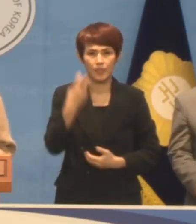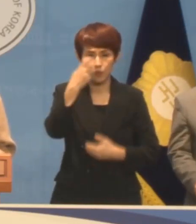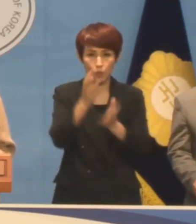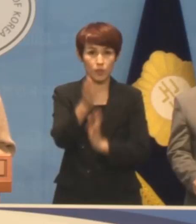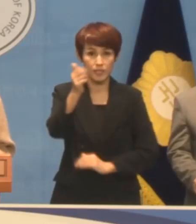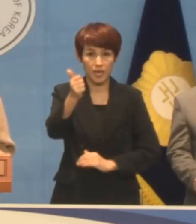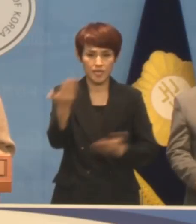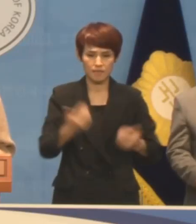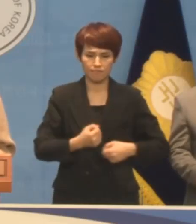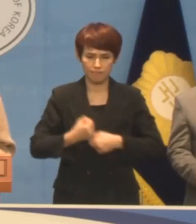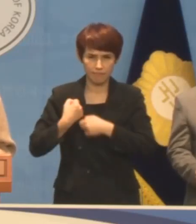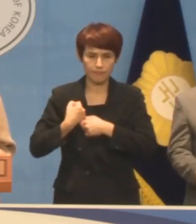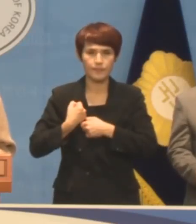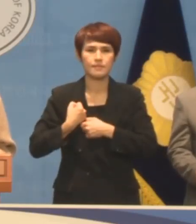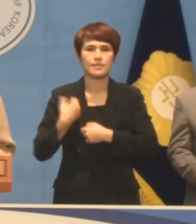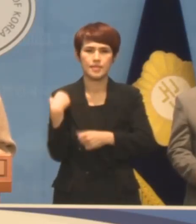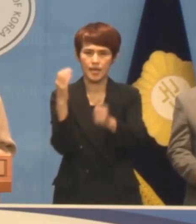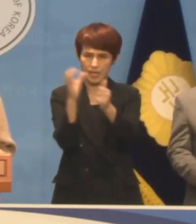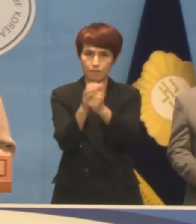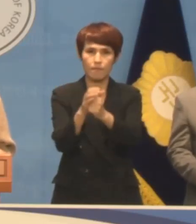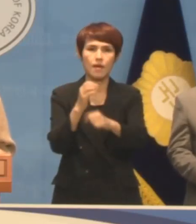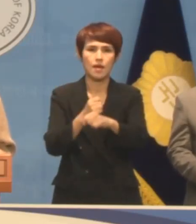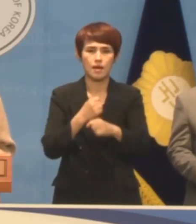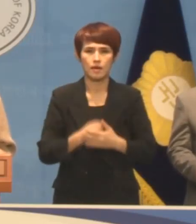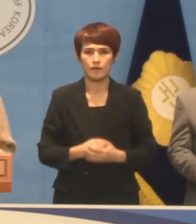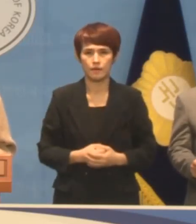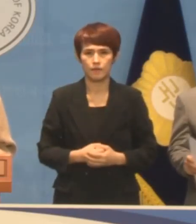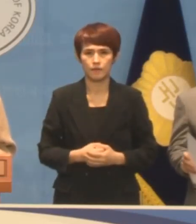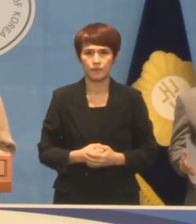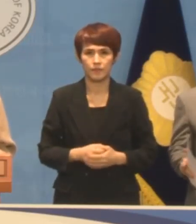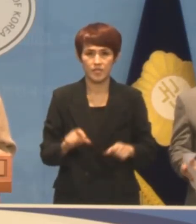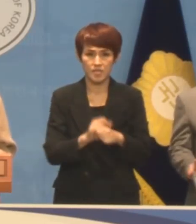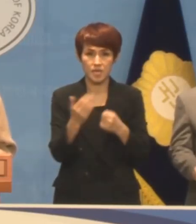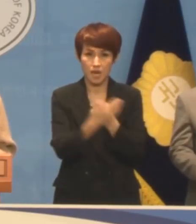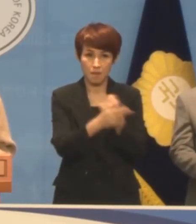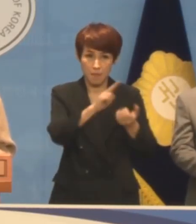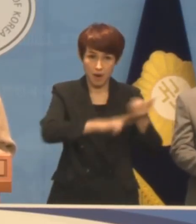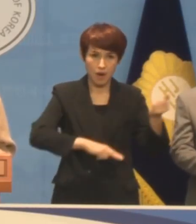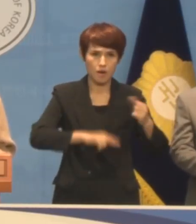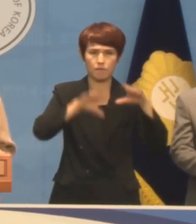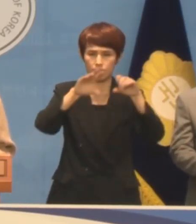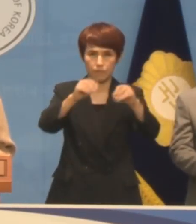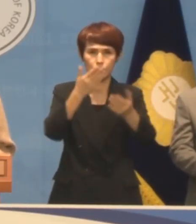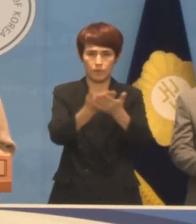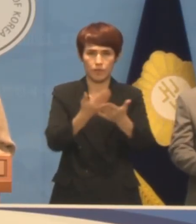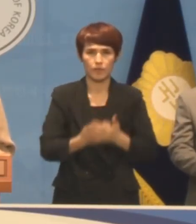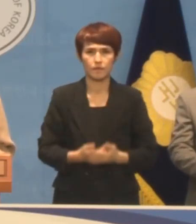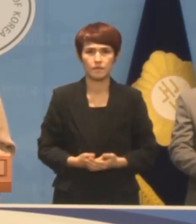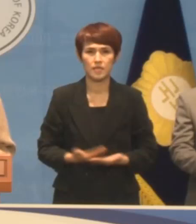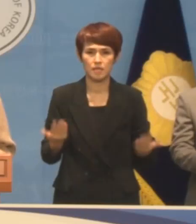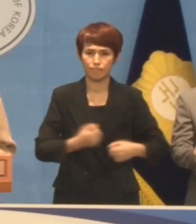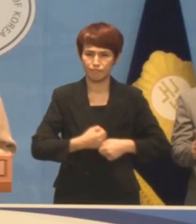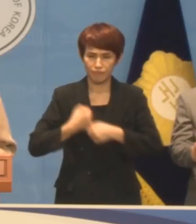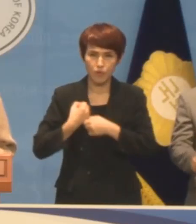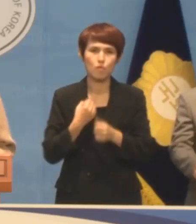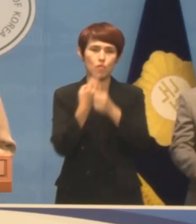감독원장 직무유기 책임지고 예보 특혜 매각 중단하라. 금융감독원장 직무유기 혐의 고발